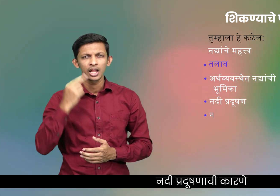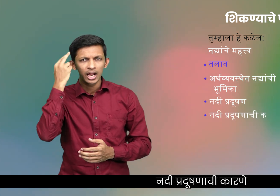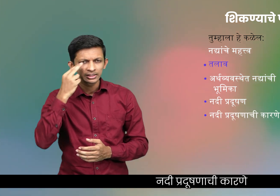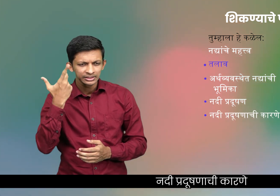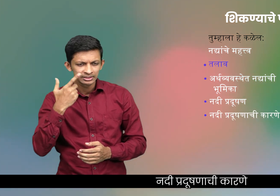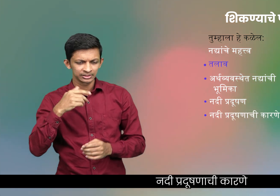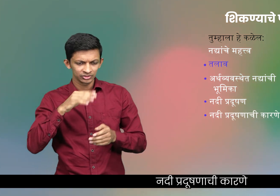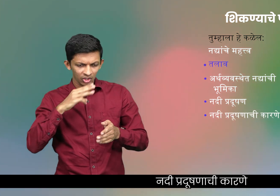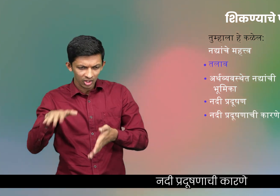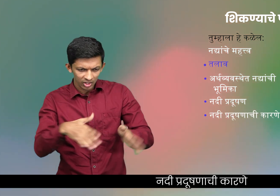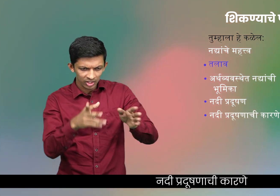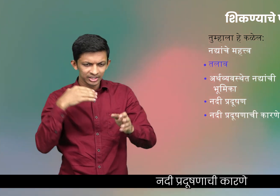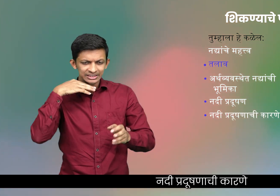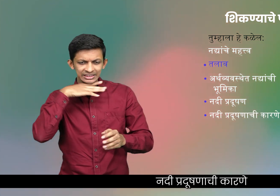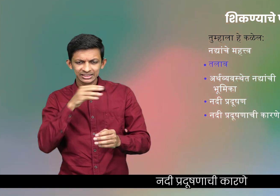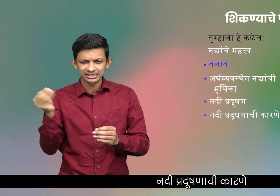नदी प्रदूषणाची कारणं.